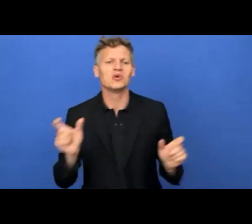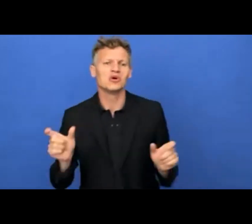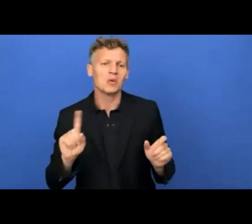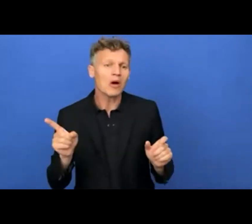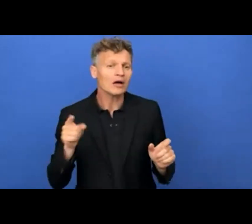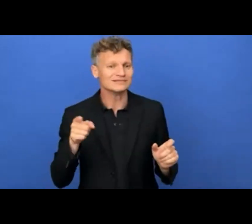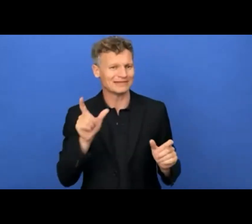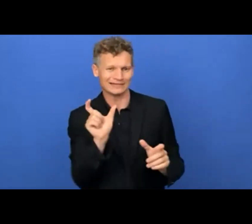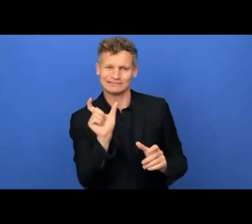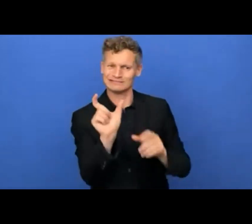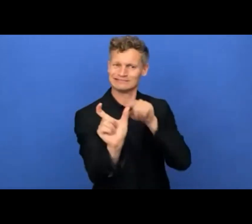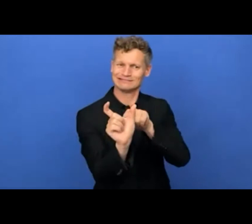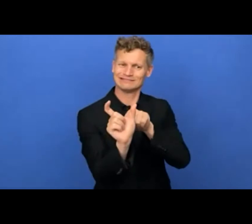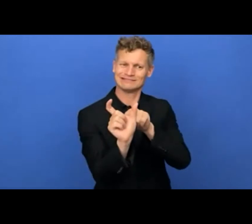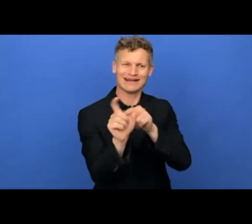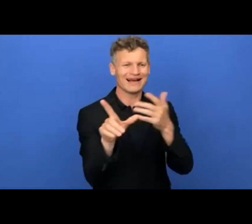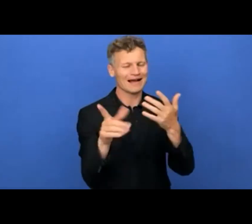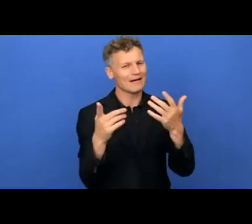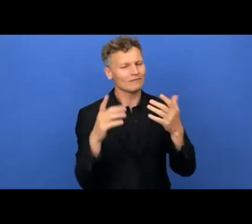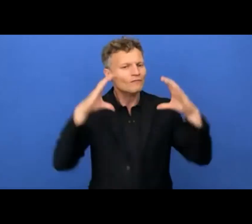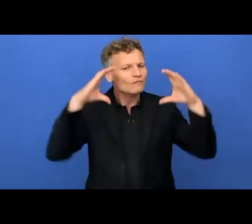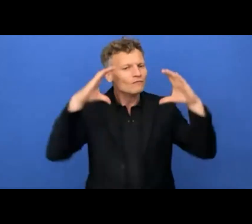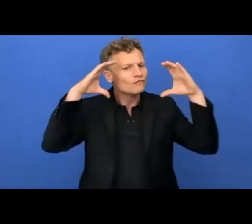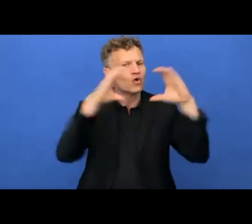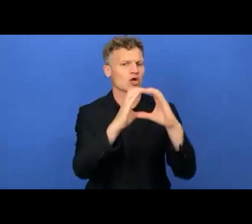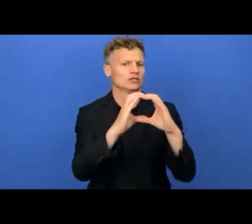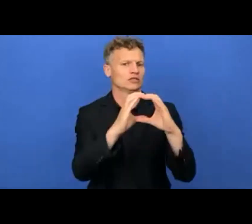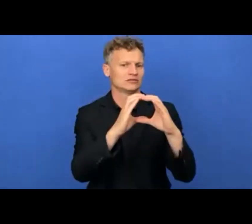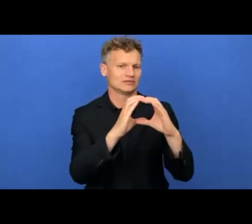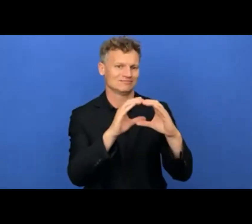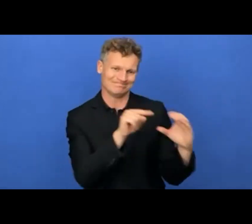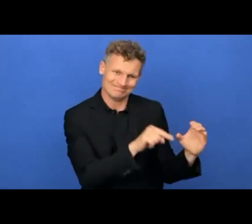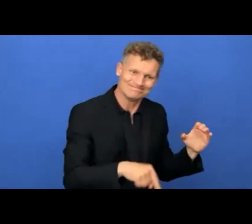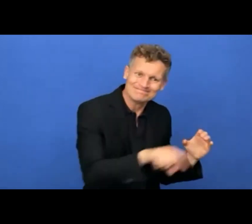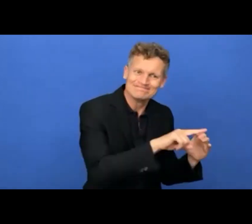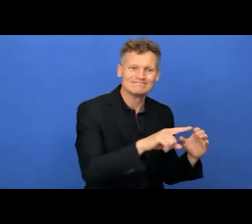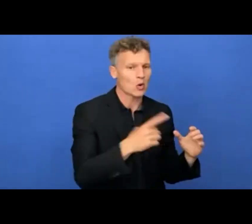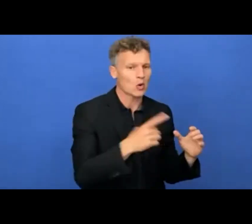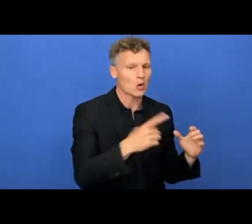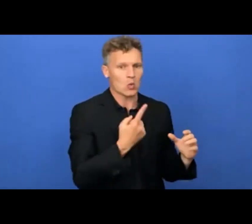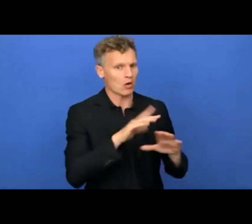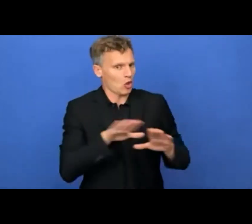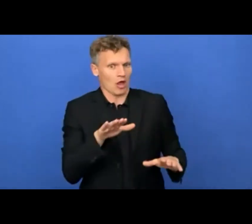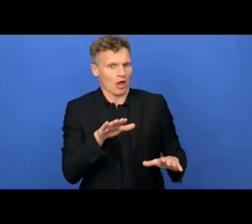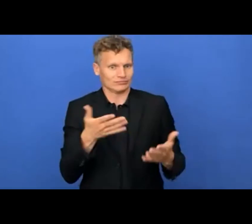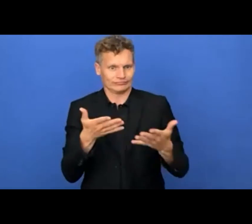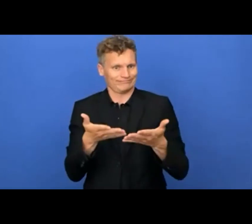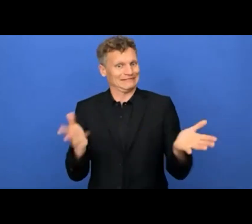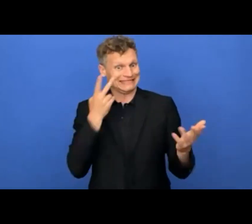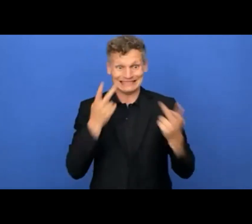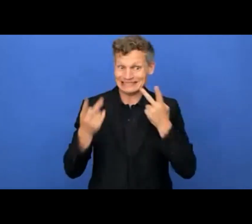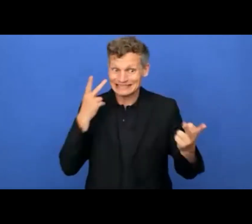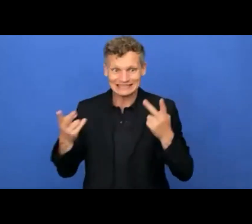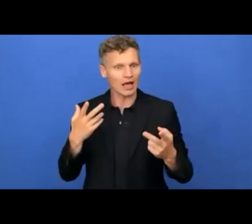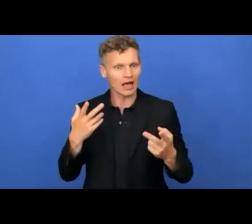très importants dans tout ce qui a été dit cet après-midi. Et il faut vraiment accorder la priorité à